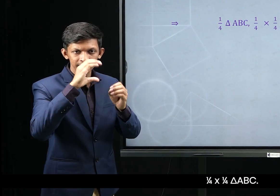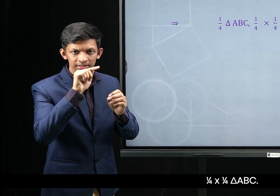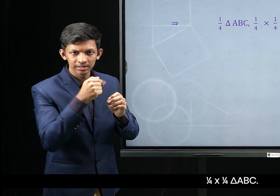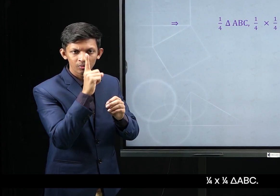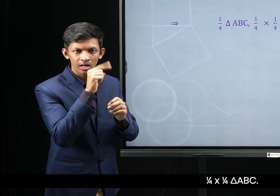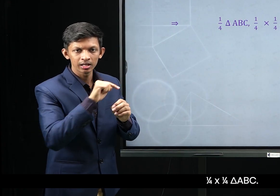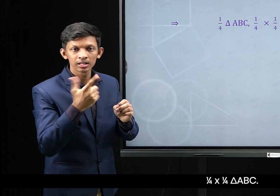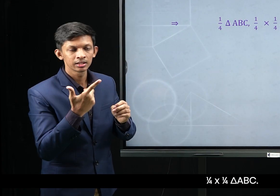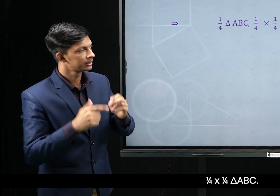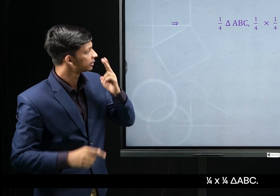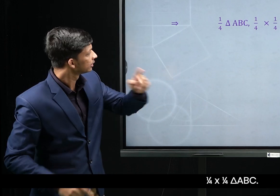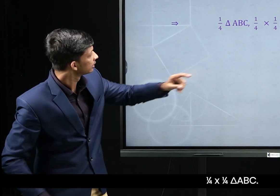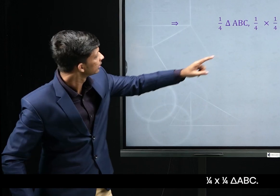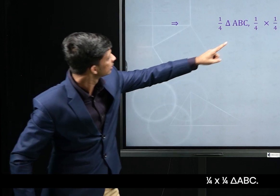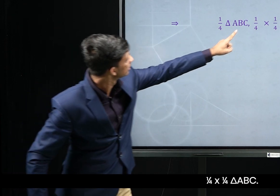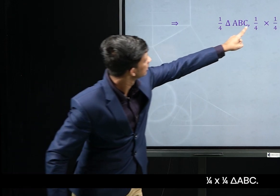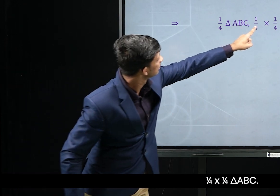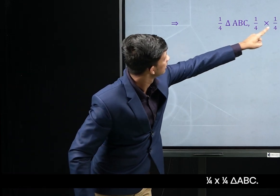x 1/4 एब्क